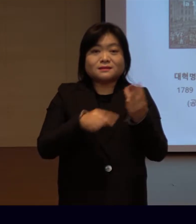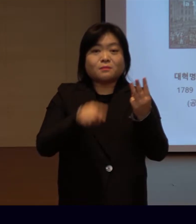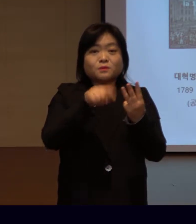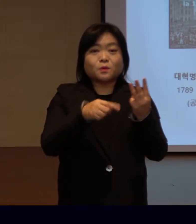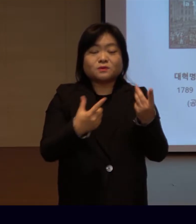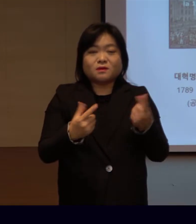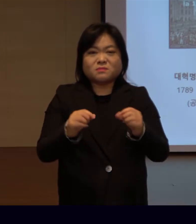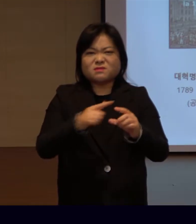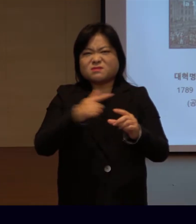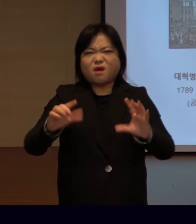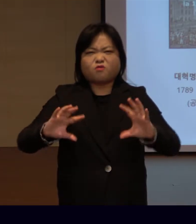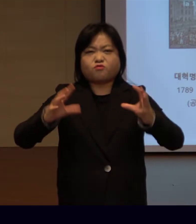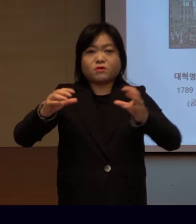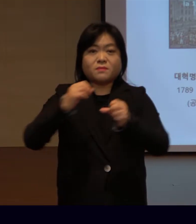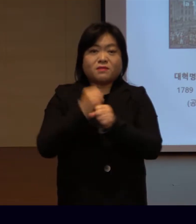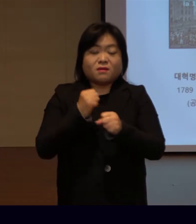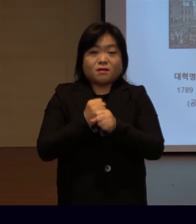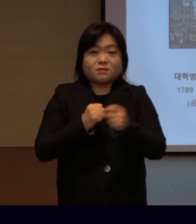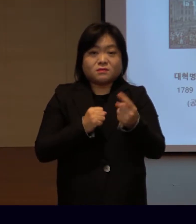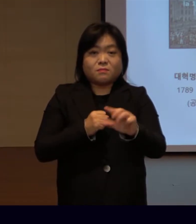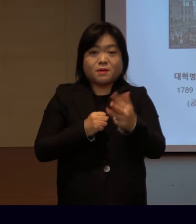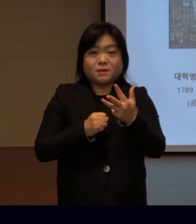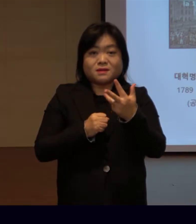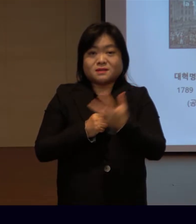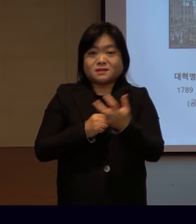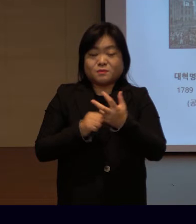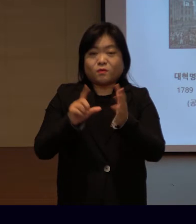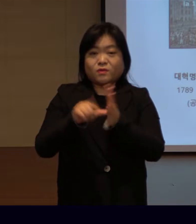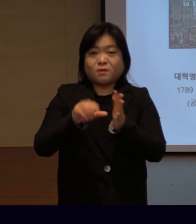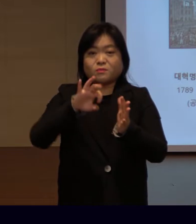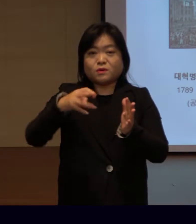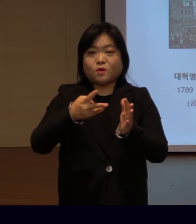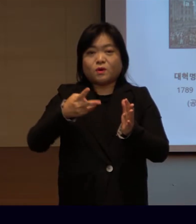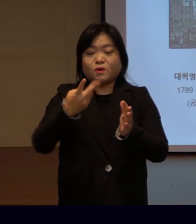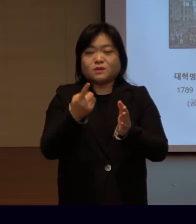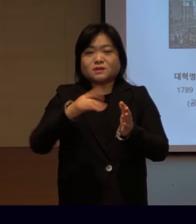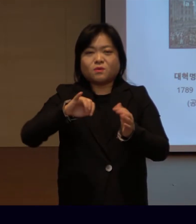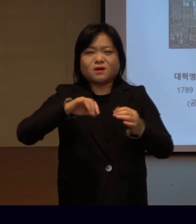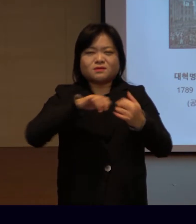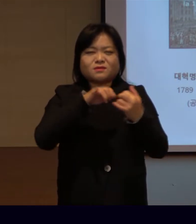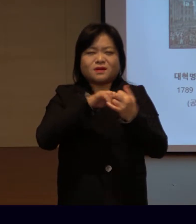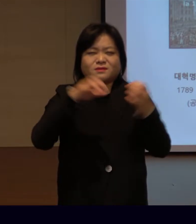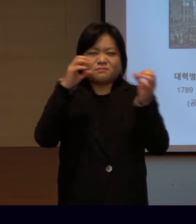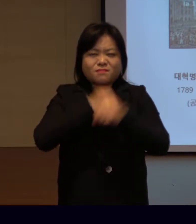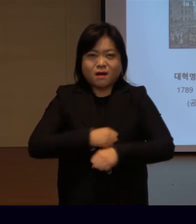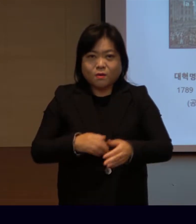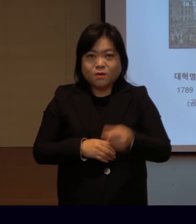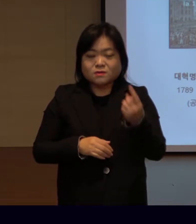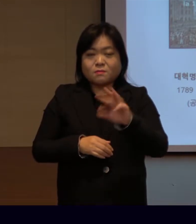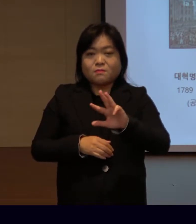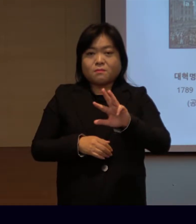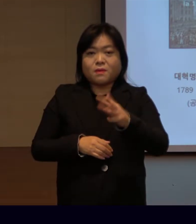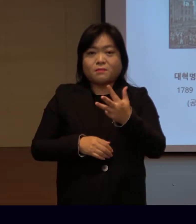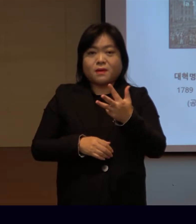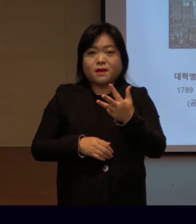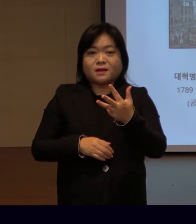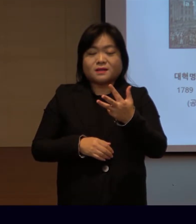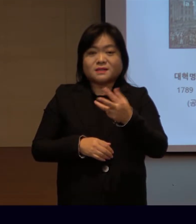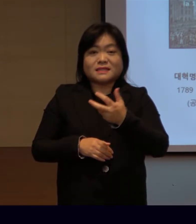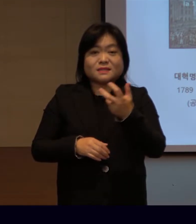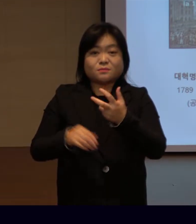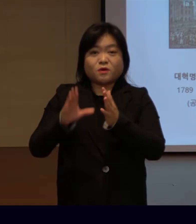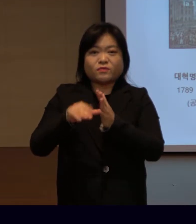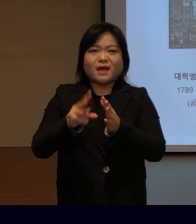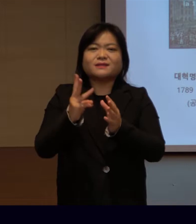제국은 1870년에 프러시아와의 전쟁을 통해서 망하고 1870년에 제3공화국이